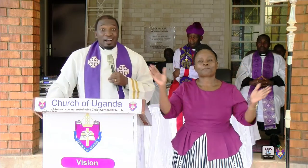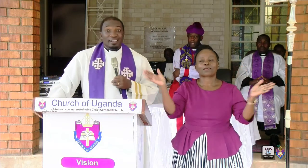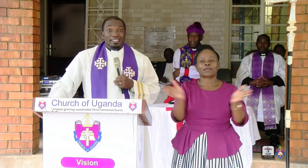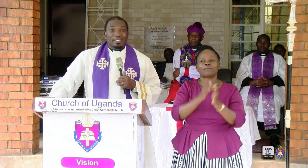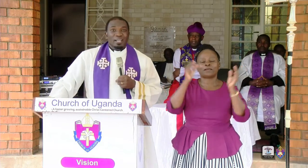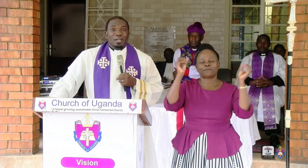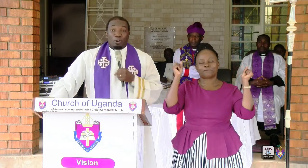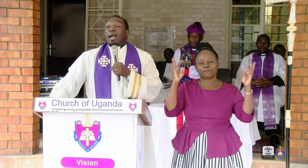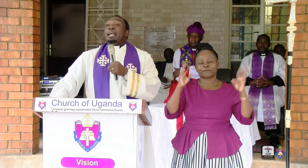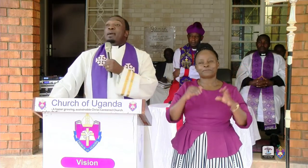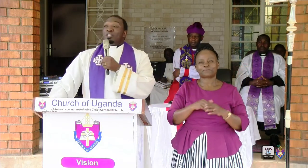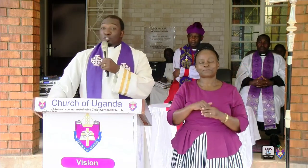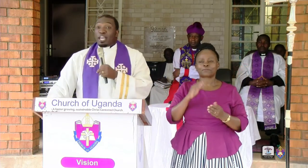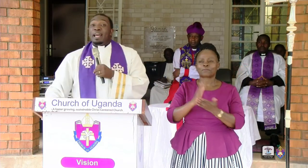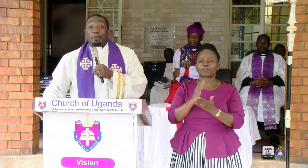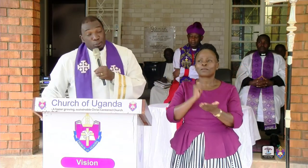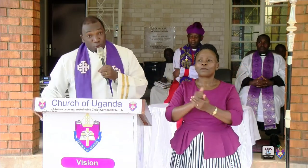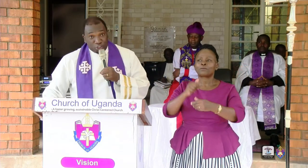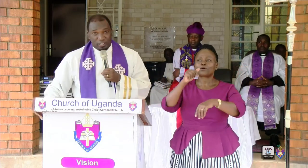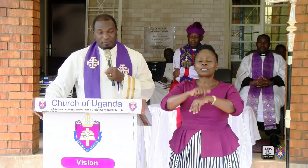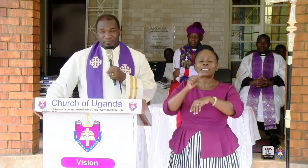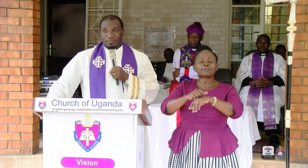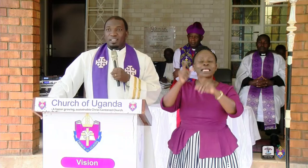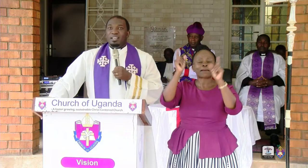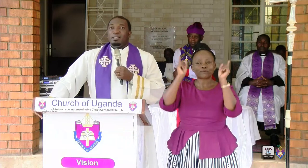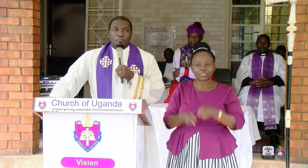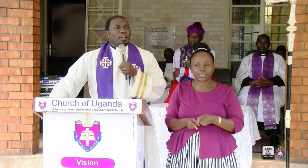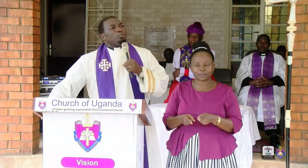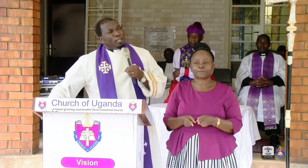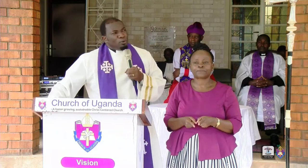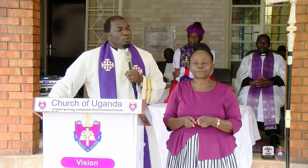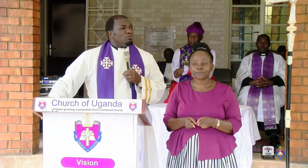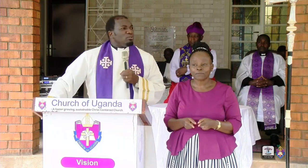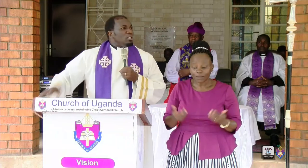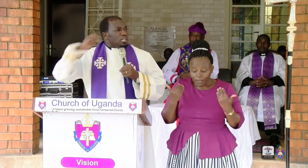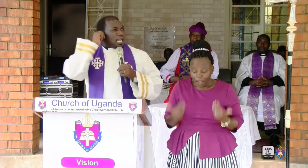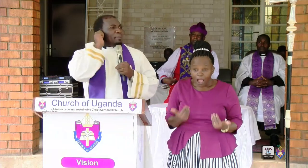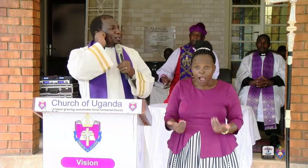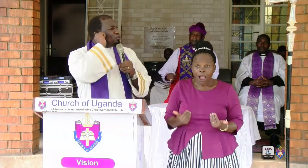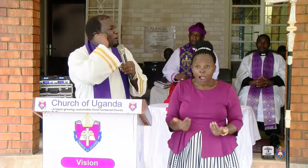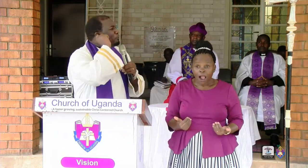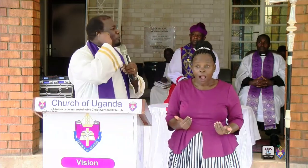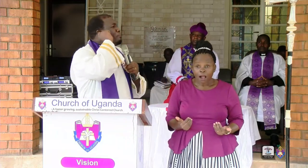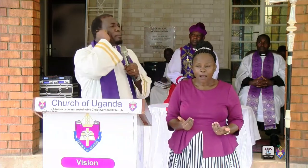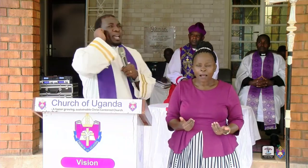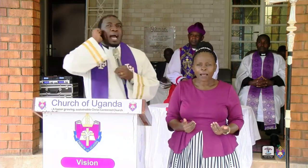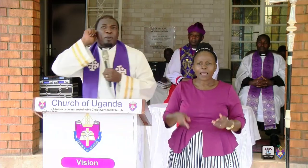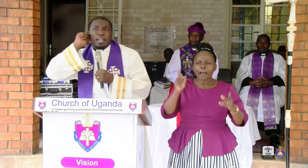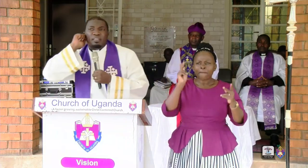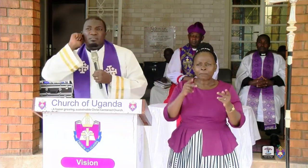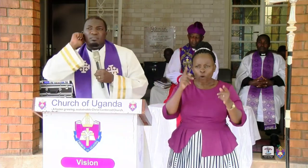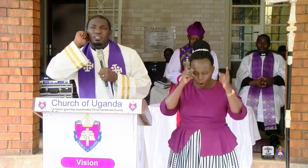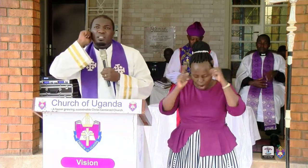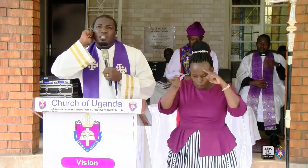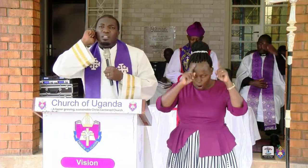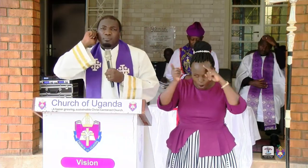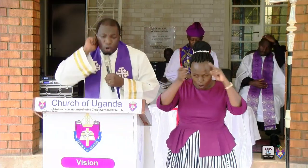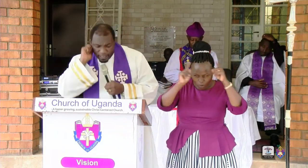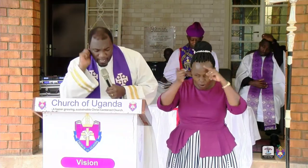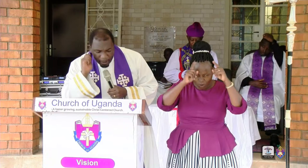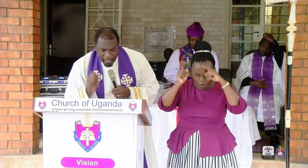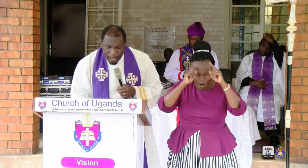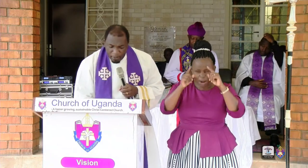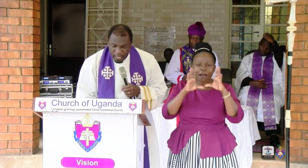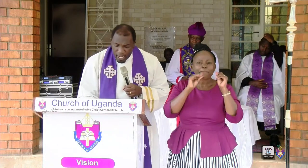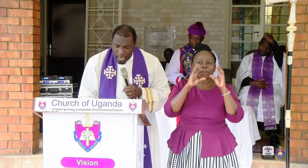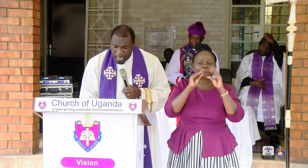Haleluya. Kubanga ebiseera bituuse bye tulimu ng'abantu bafumba byabwe